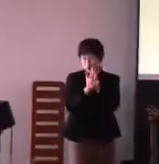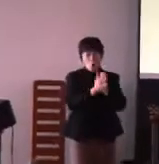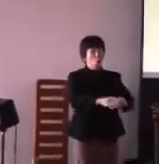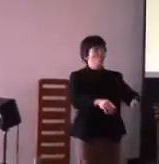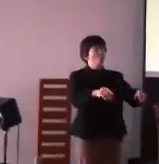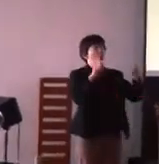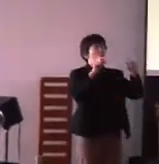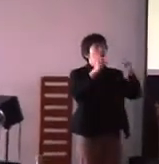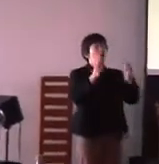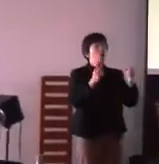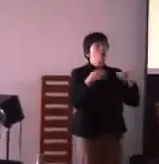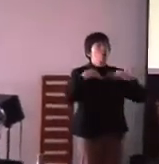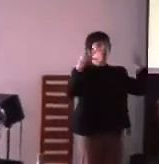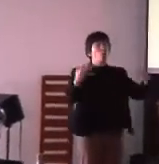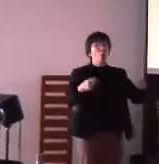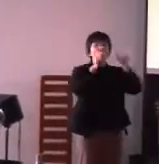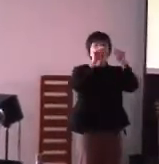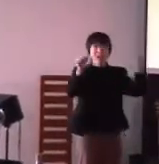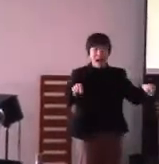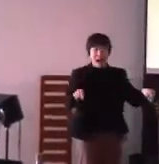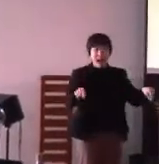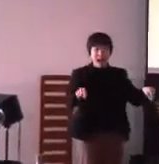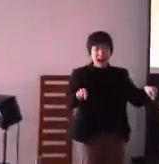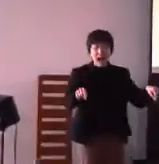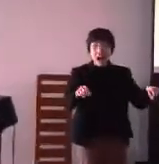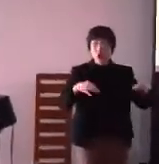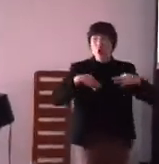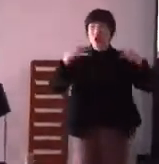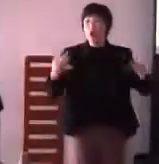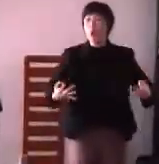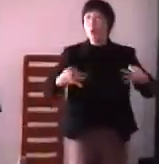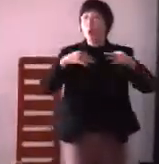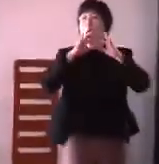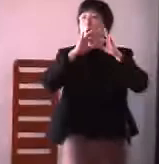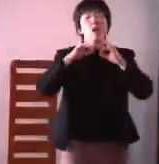兵庫県にありますところの、これは